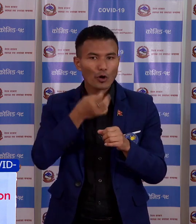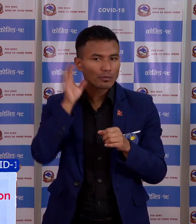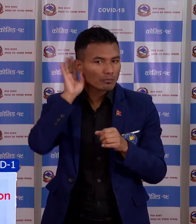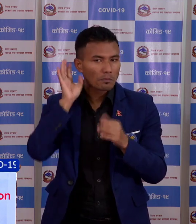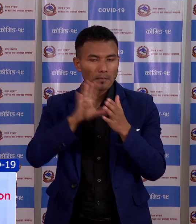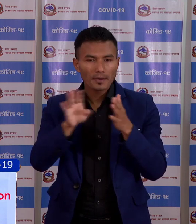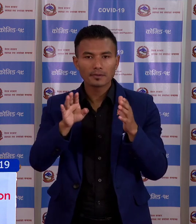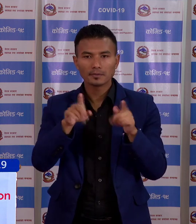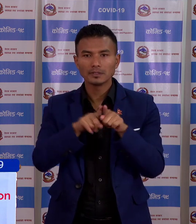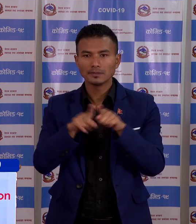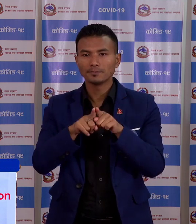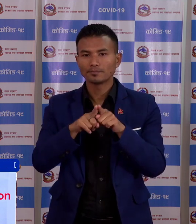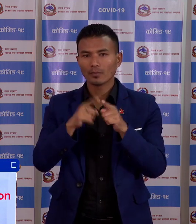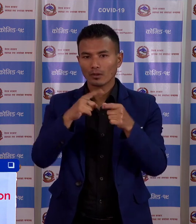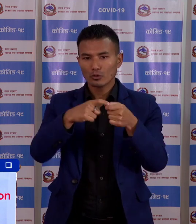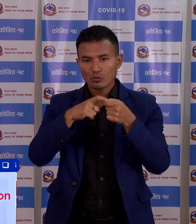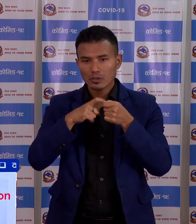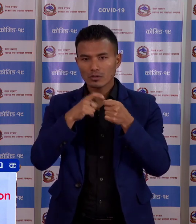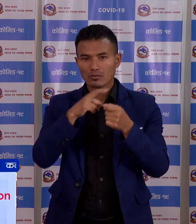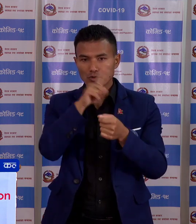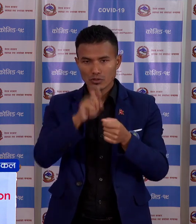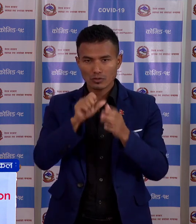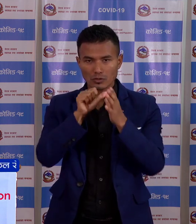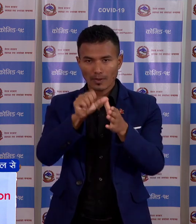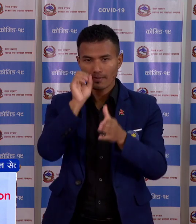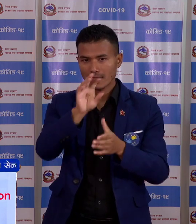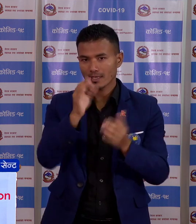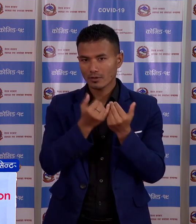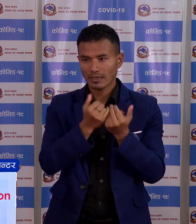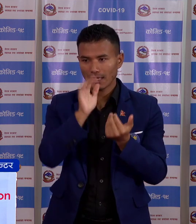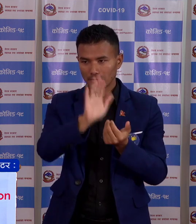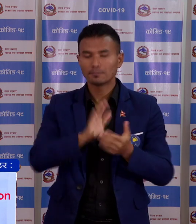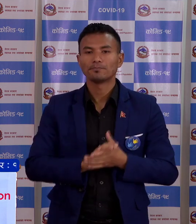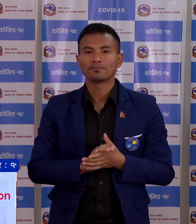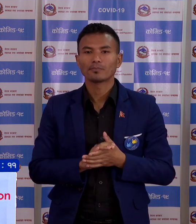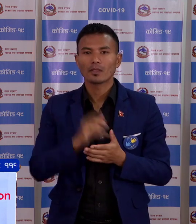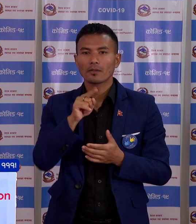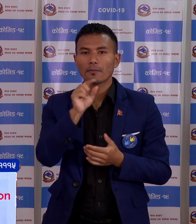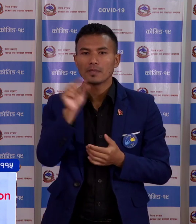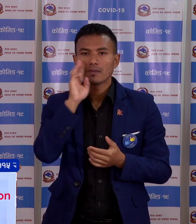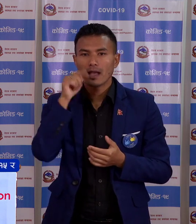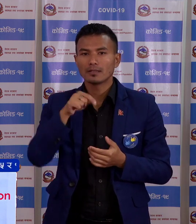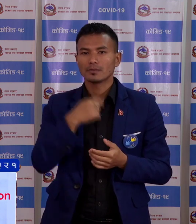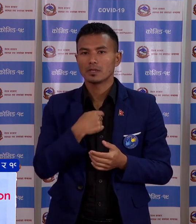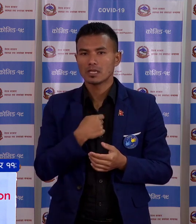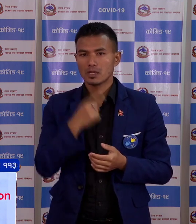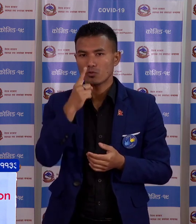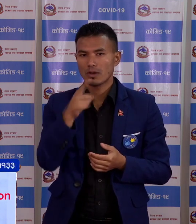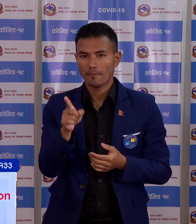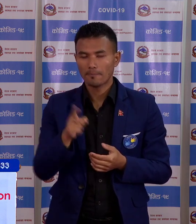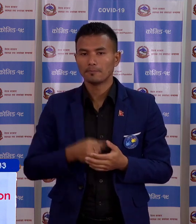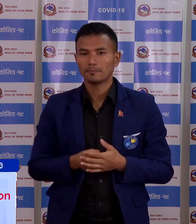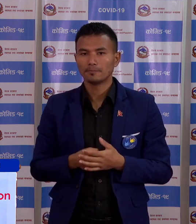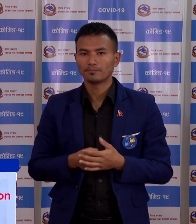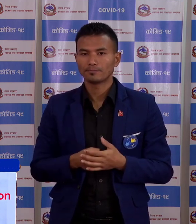माध्यमबाट स्वध्य का प्रश्ण हरुको जवाफ दिने गरे कई छाहूं एसे संद्रभमा आज मैले एउटा